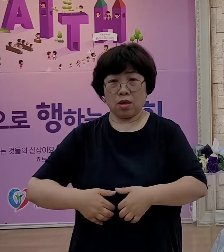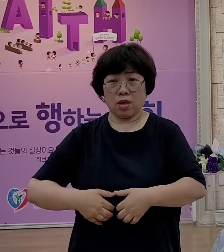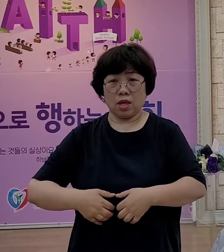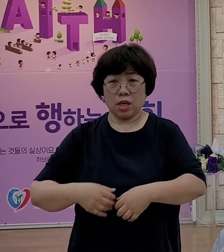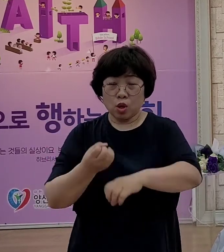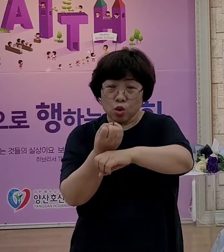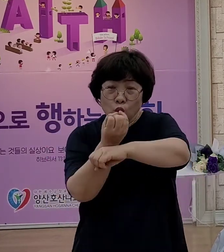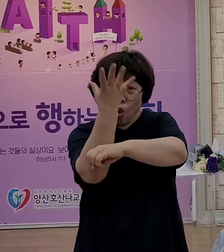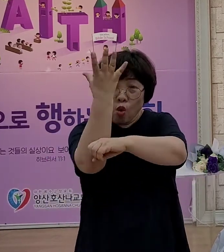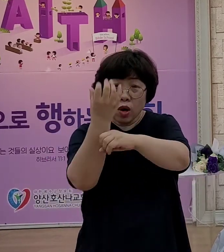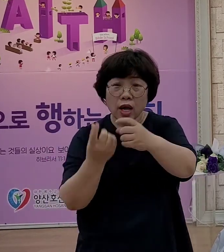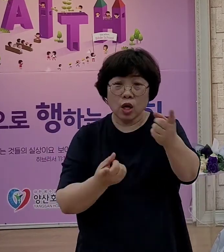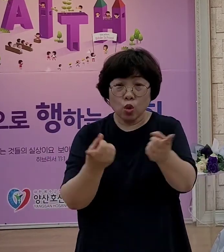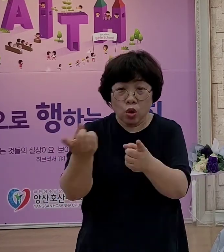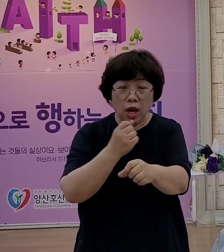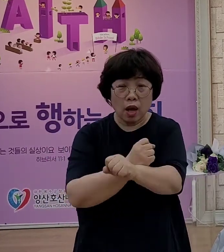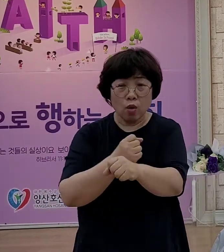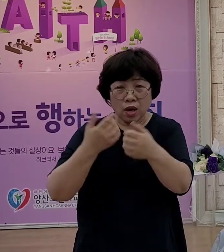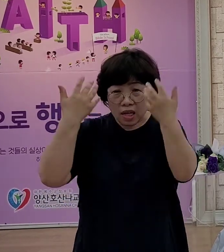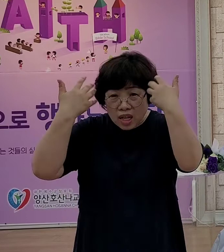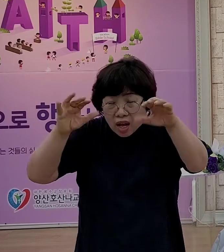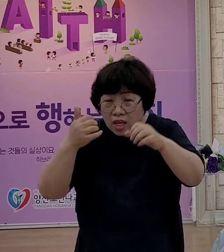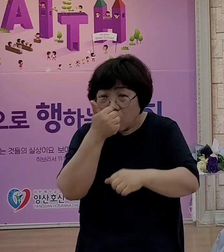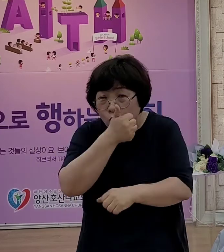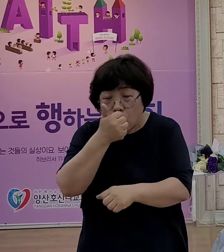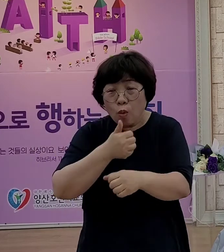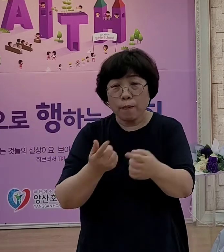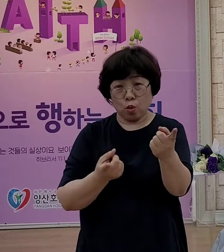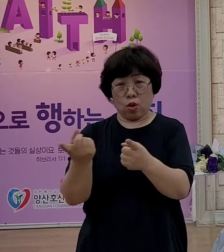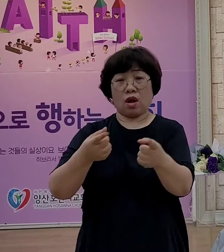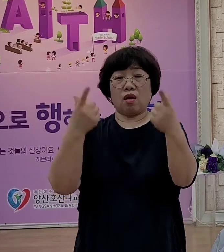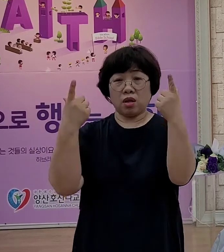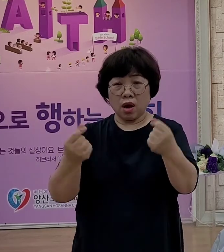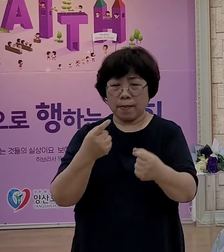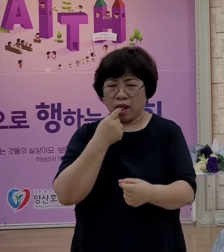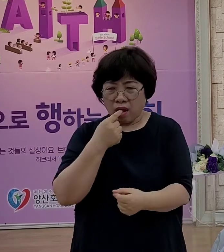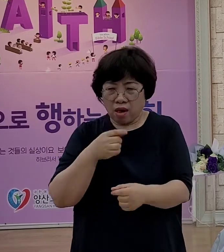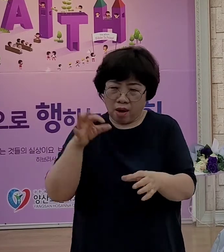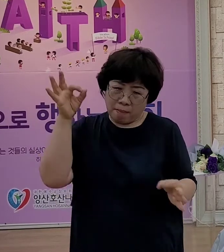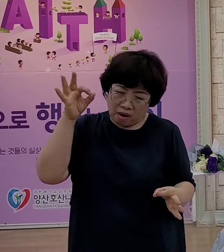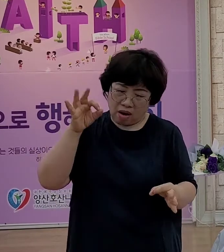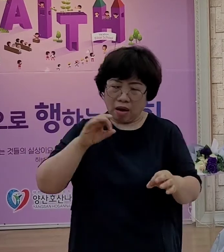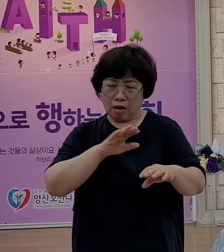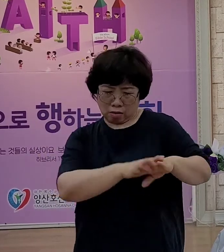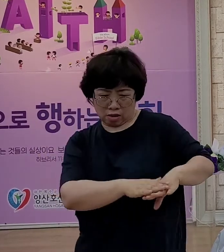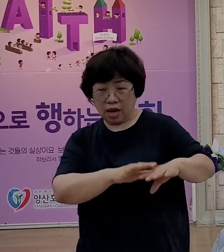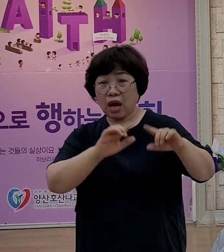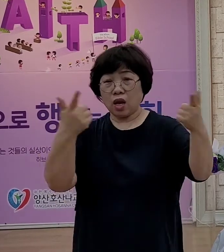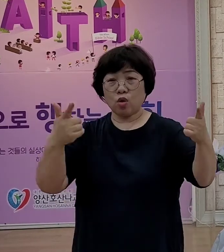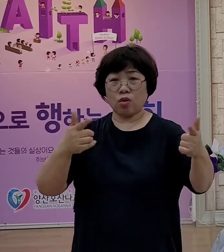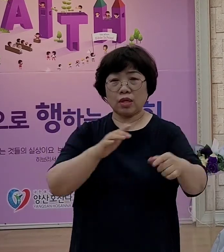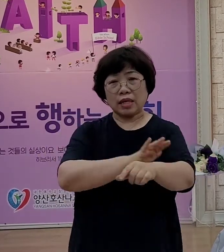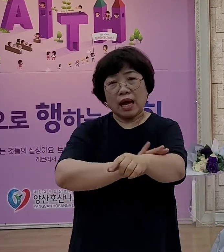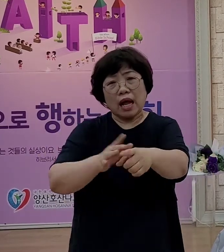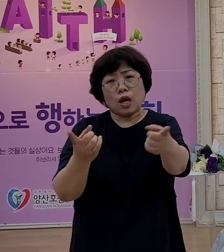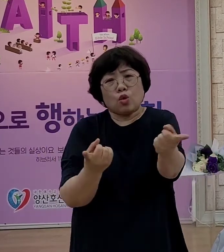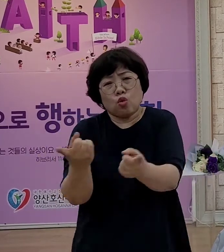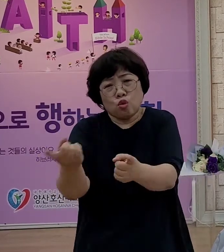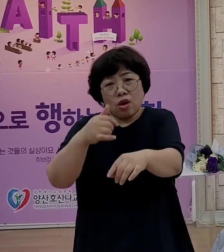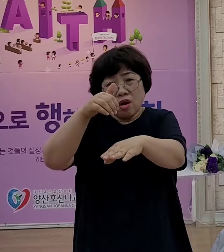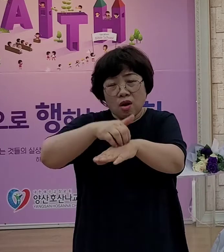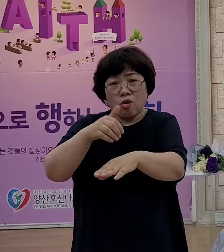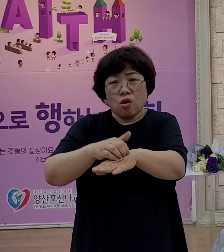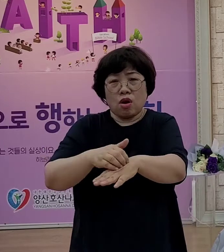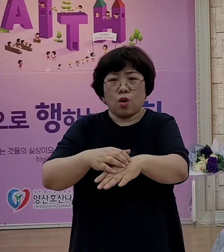돌고래를 길들이듯이, 사자와 호랑이를 길들이듯이 이 우리 혀를 그냥 내버려 두는 것이 아니라 이렇게 잘